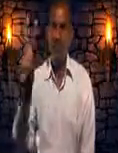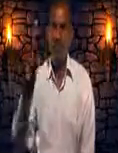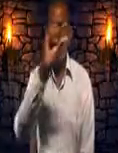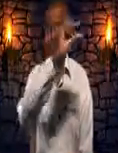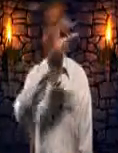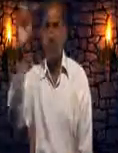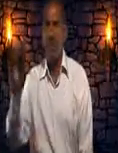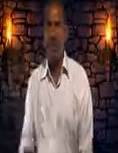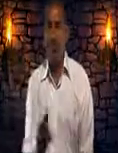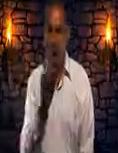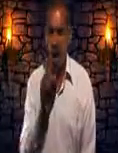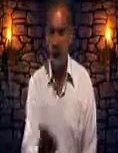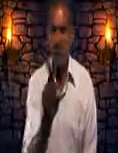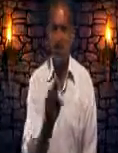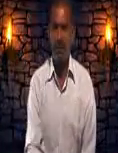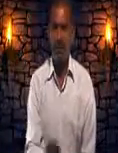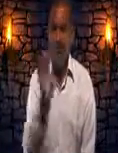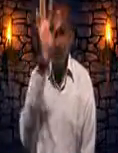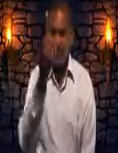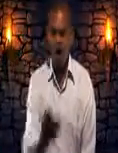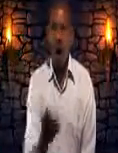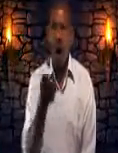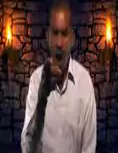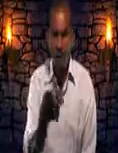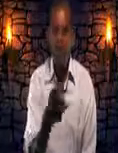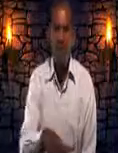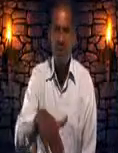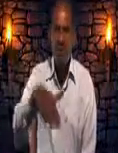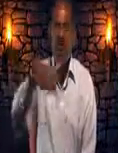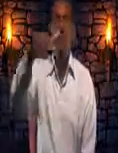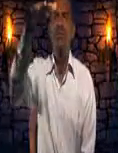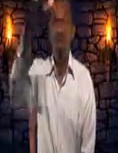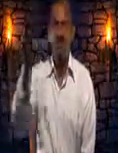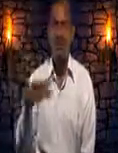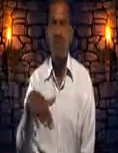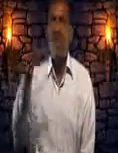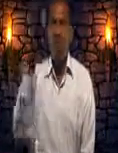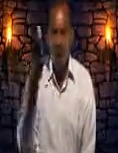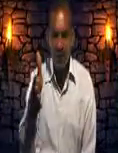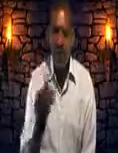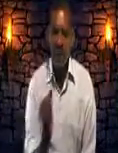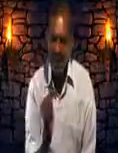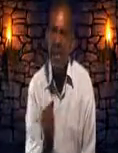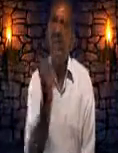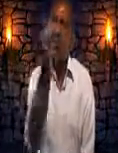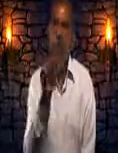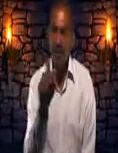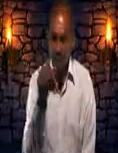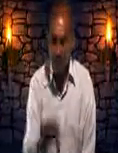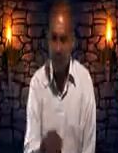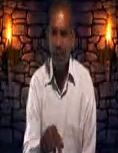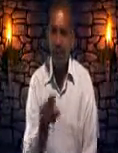வசனம் 23. அதிநிமித்தம் இவன் வயதுள்ளவனாய் இருக்கிறான், இவனையே கேளுங்கள்